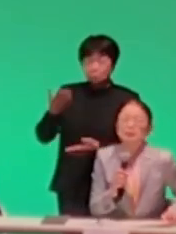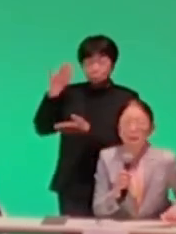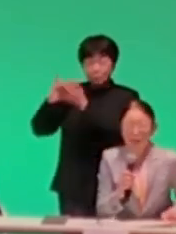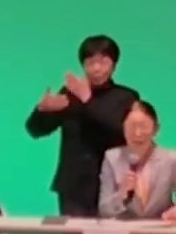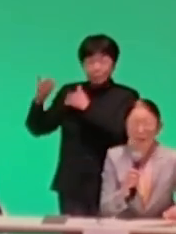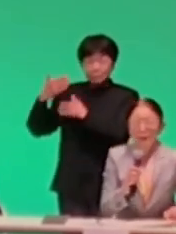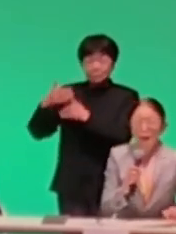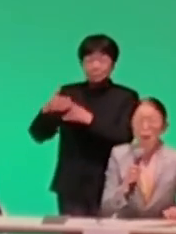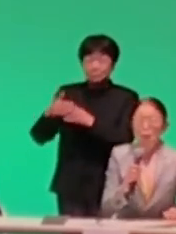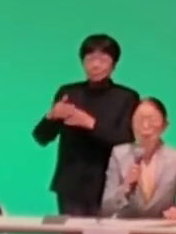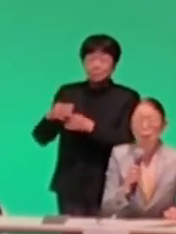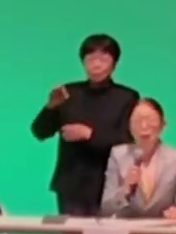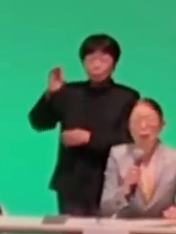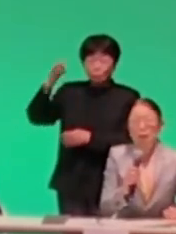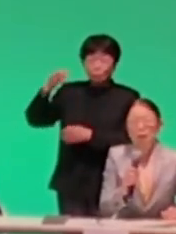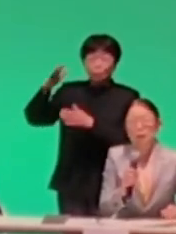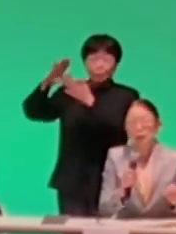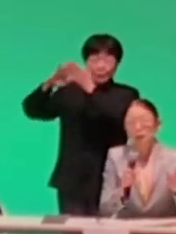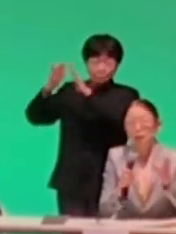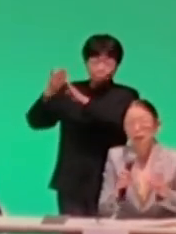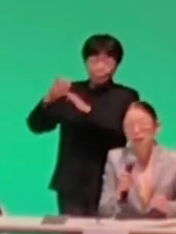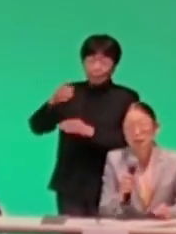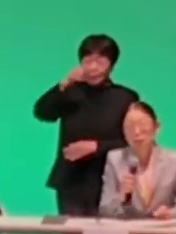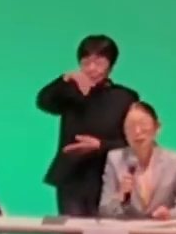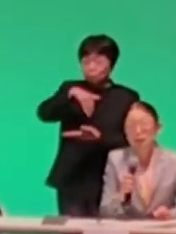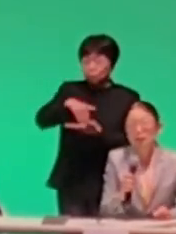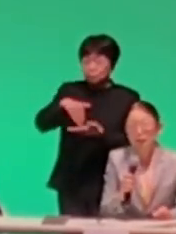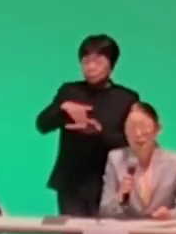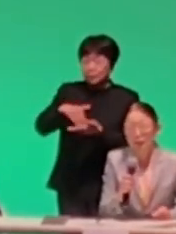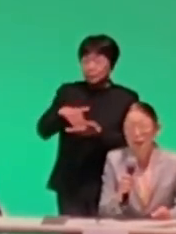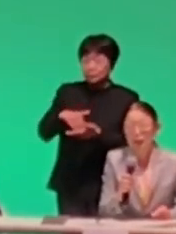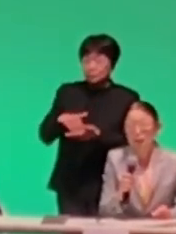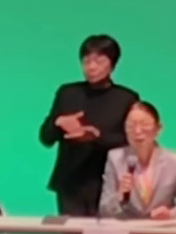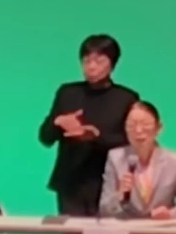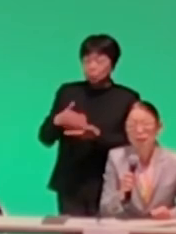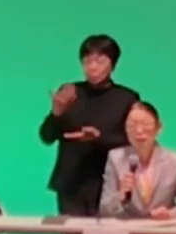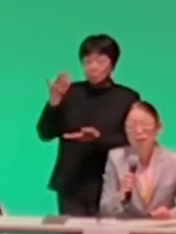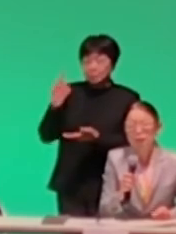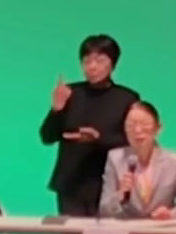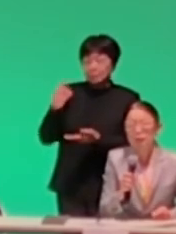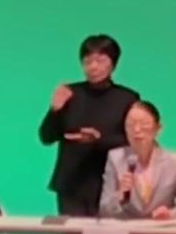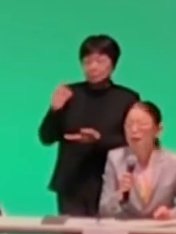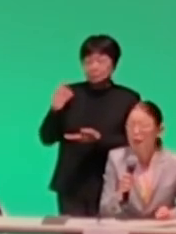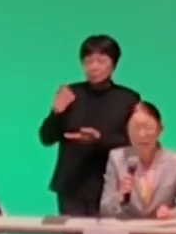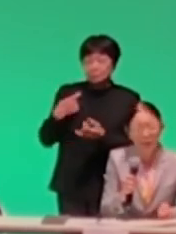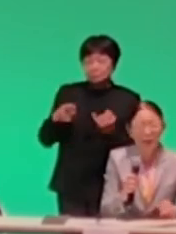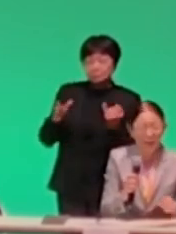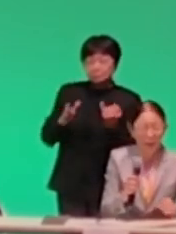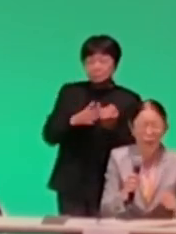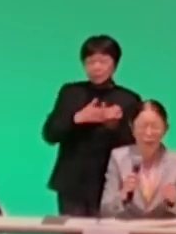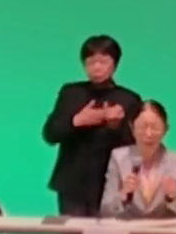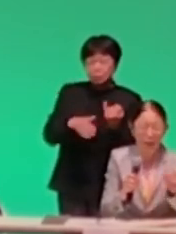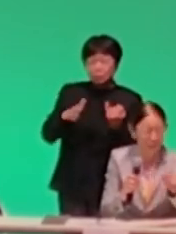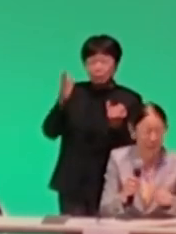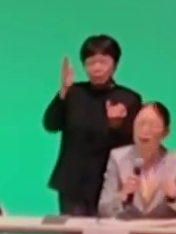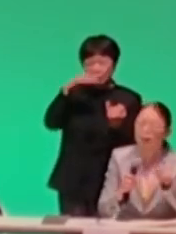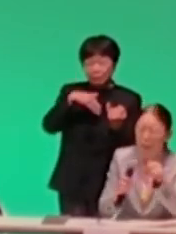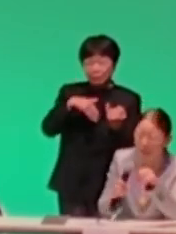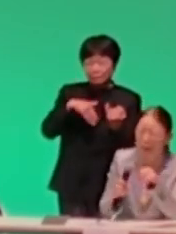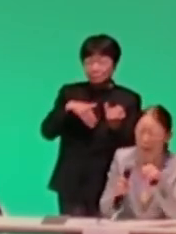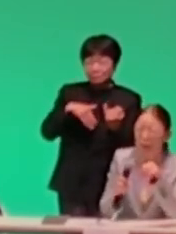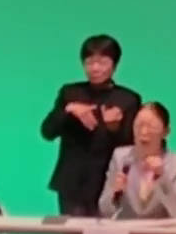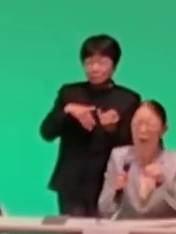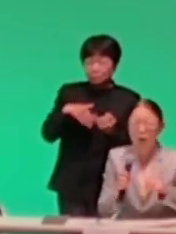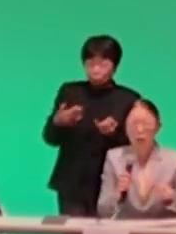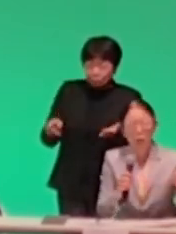大蔵省からですね、予算の内示の前の日に、いやセクハラはいかんだろう予算の企画